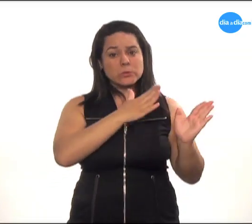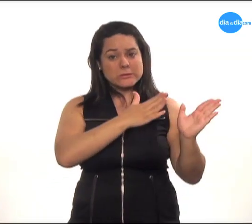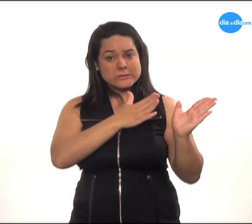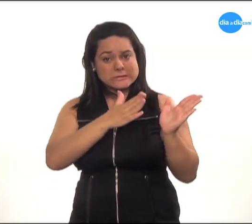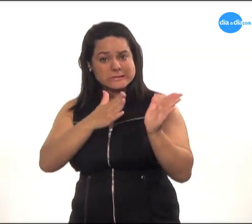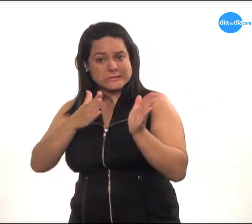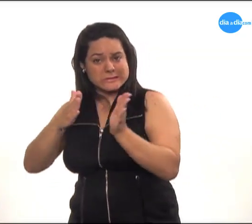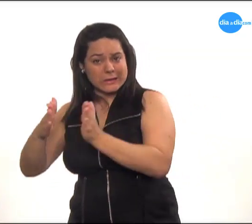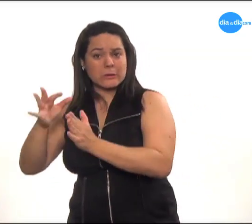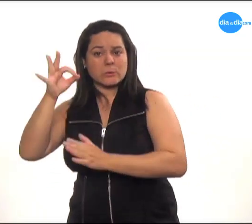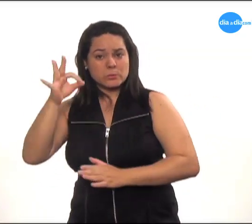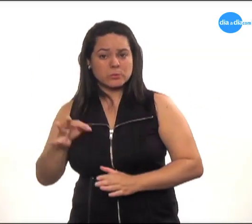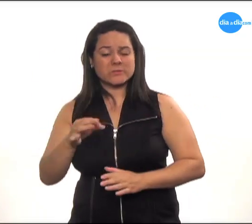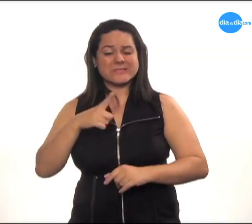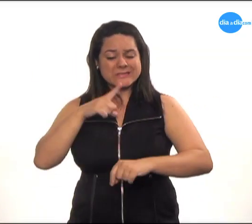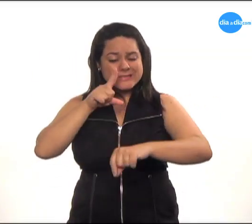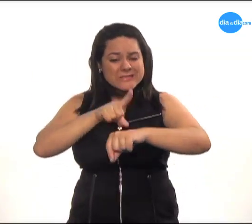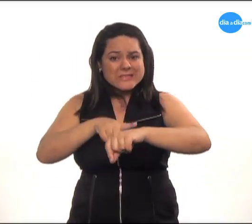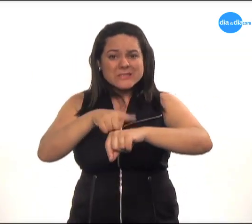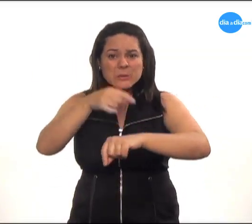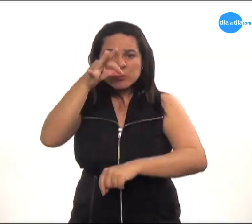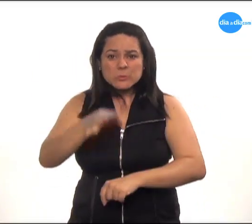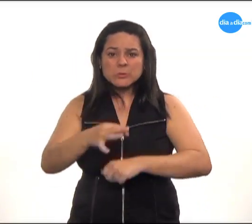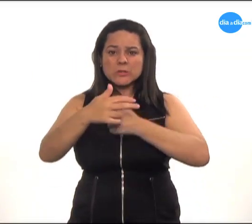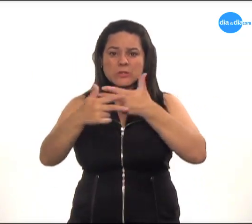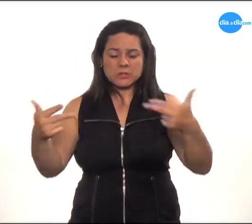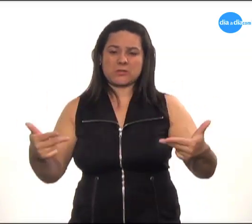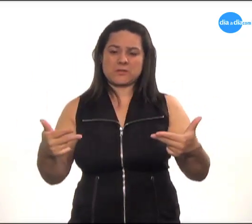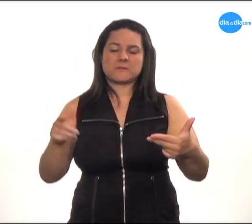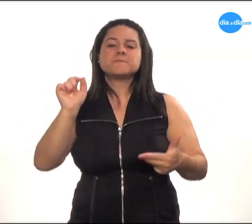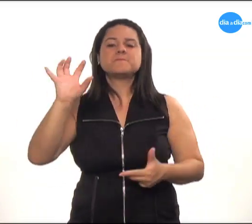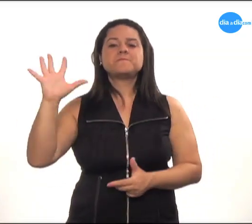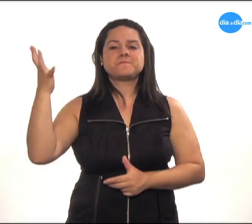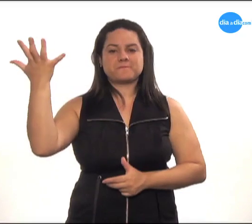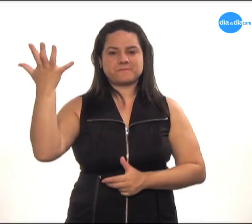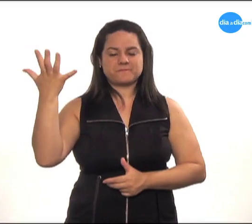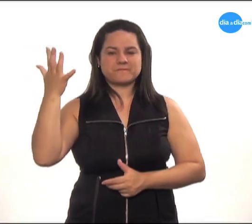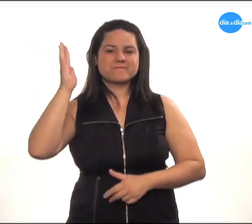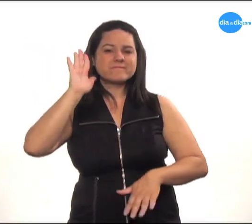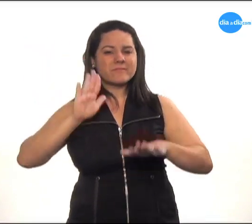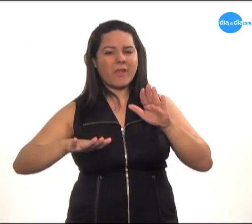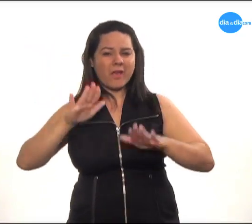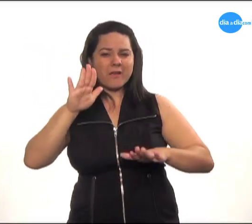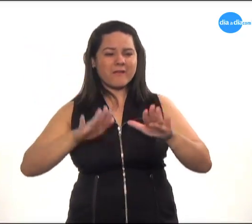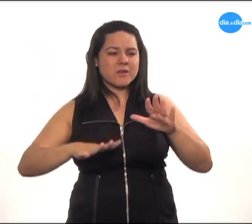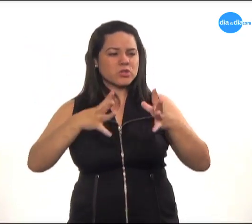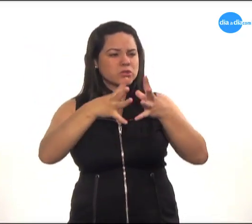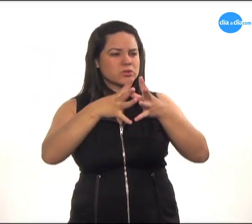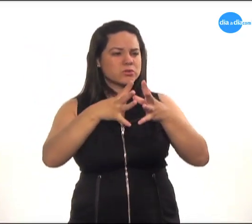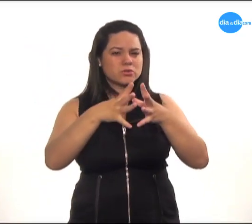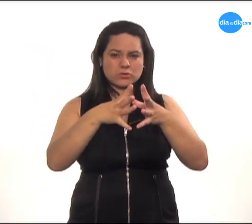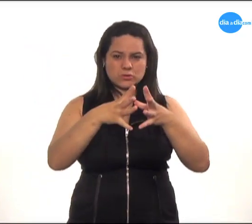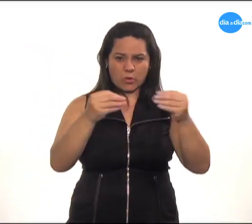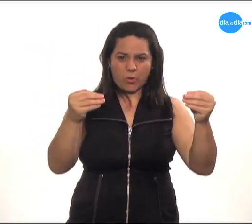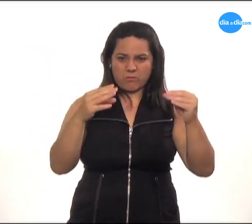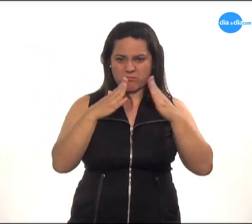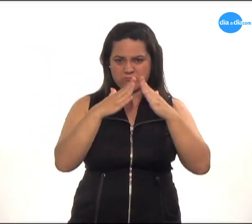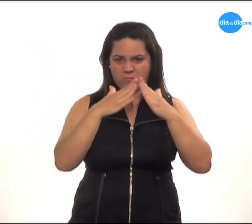achei sensacional. E tem umas coisas malucas de vez em quando que ele faz que eu acho interessante. De vez em quando some alguma coisa lá em